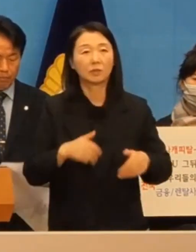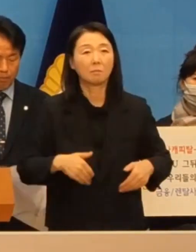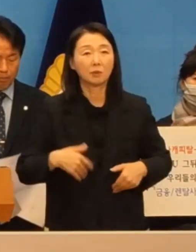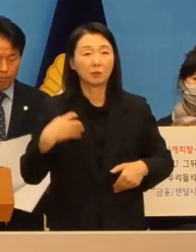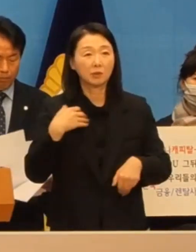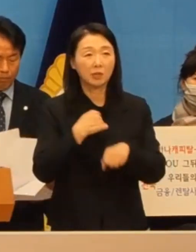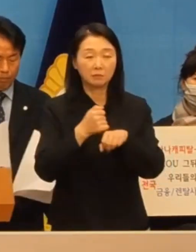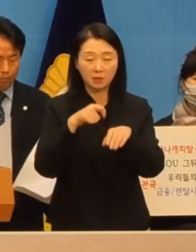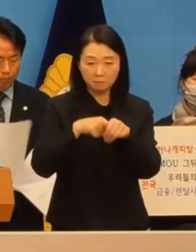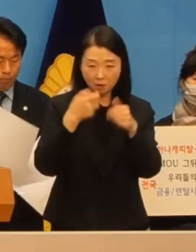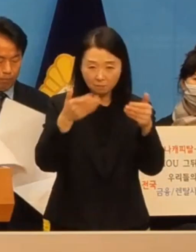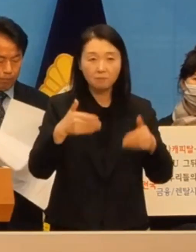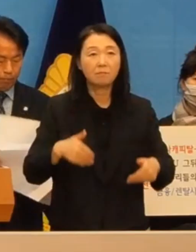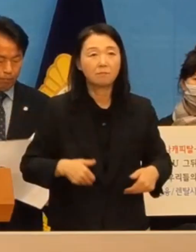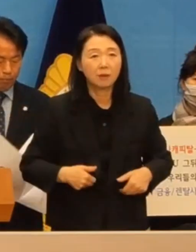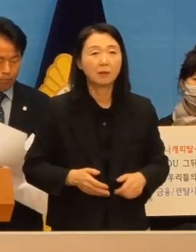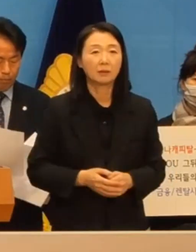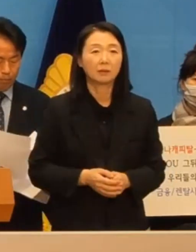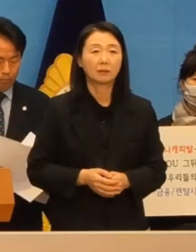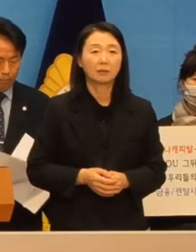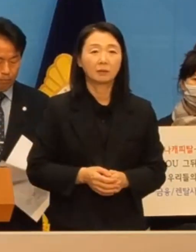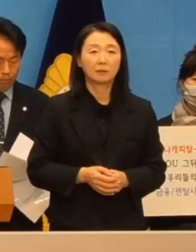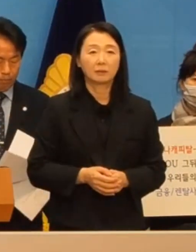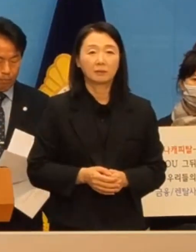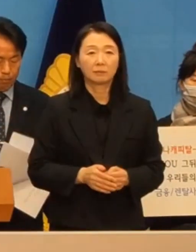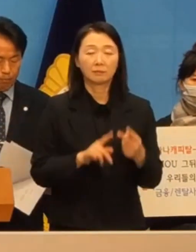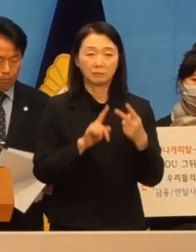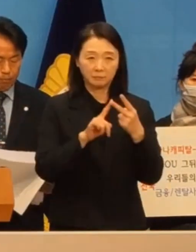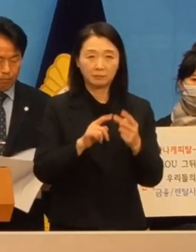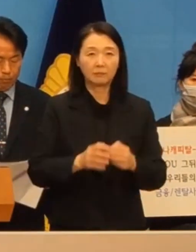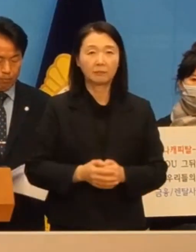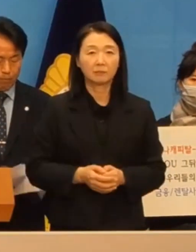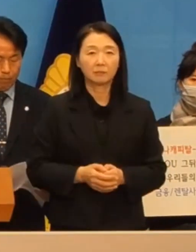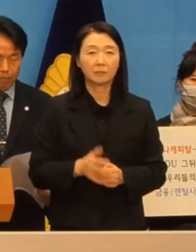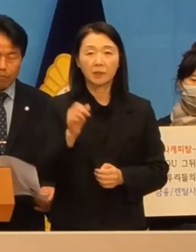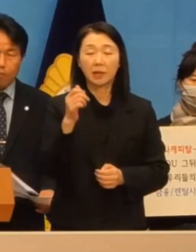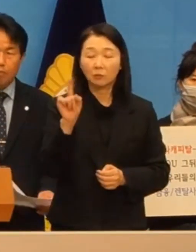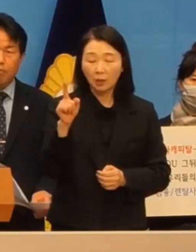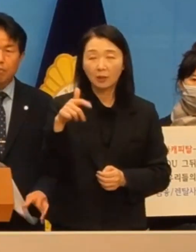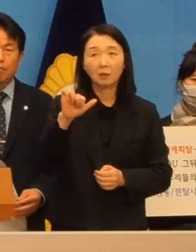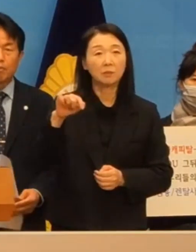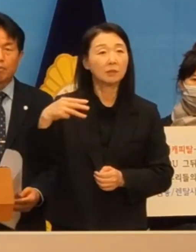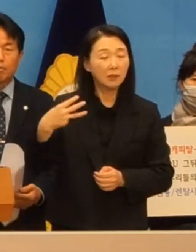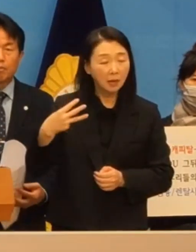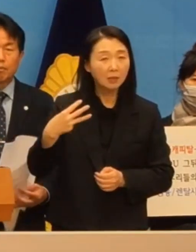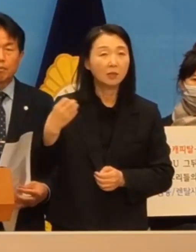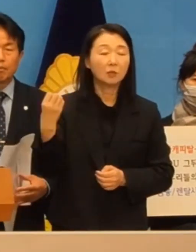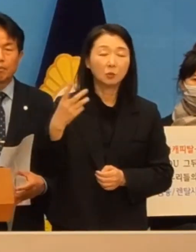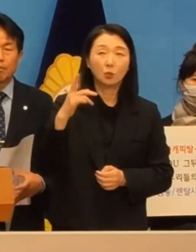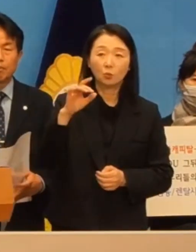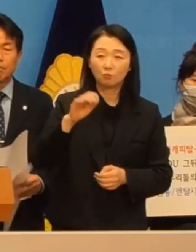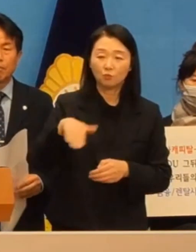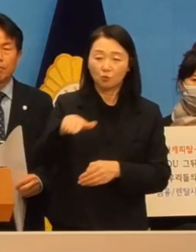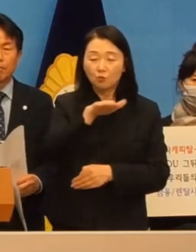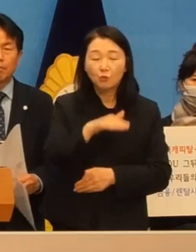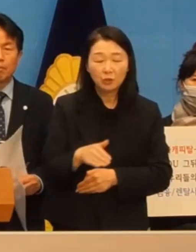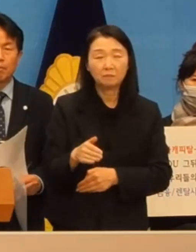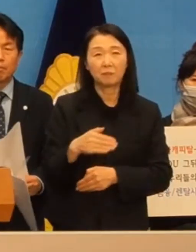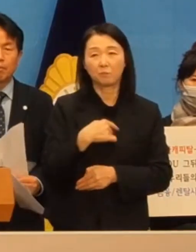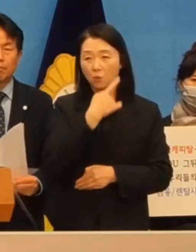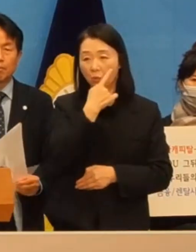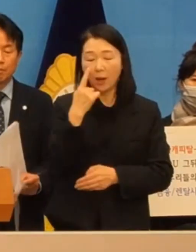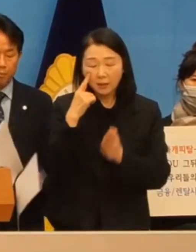책임자 처벌을 강력히 요구합니다. 2. 하나캐피탈과 JB, 우리캐피탈이 본인 확인,